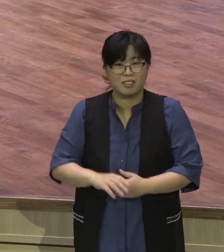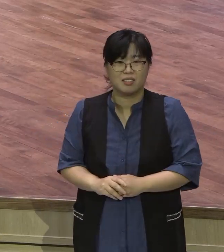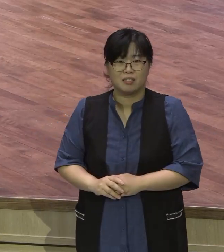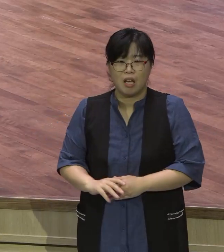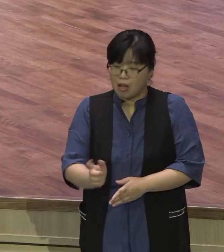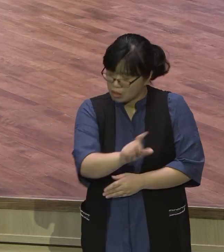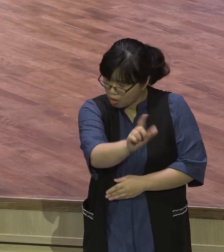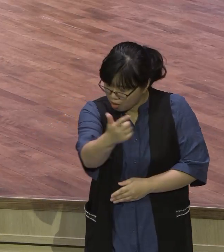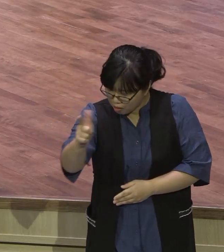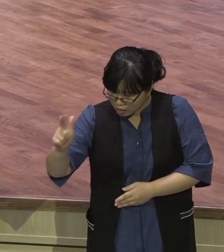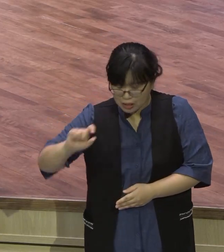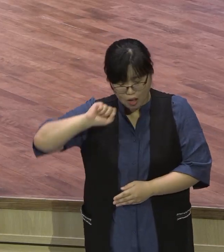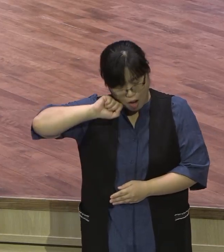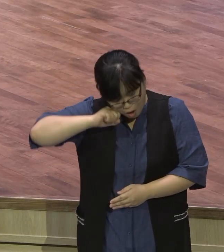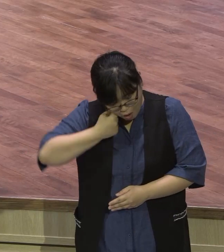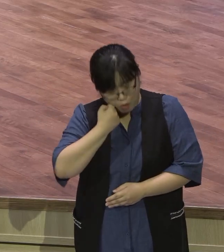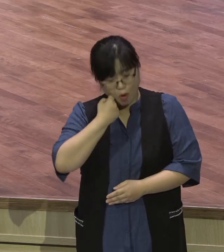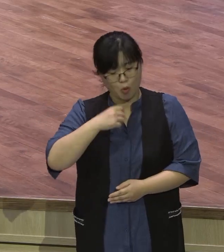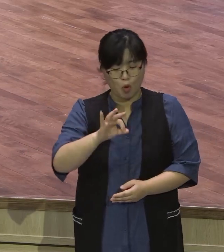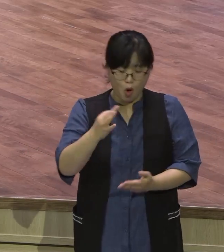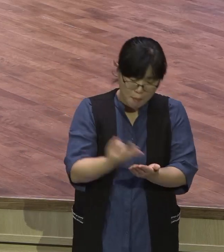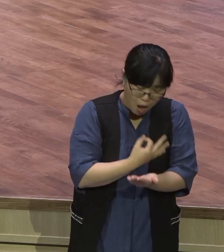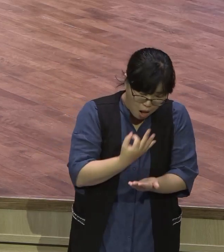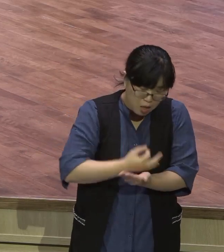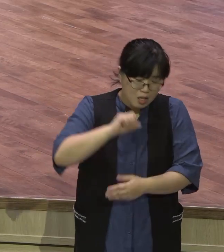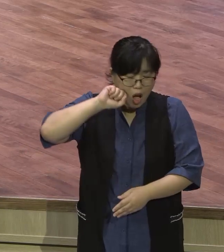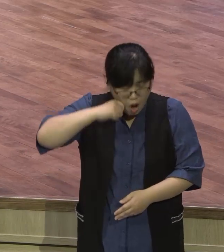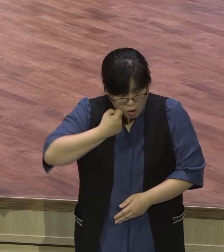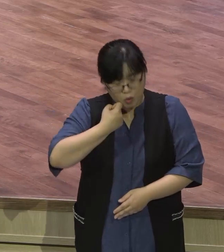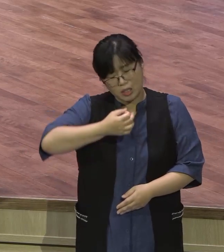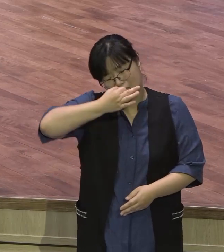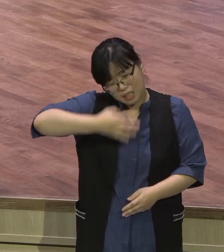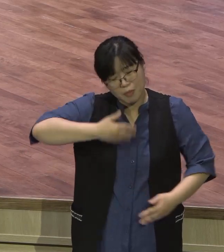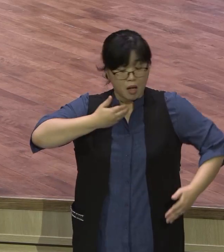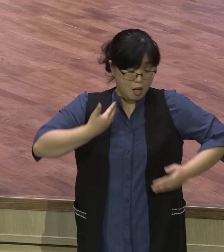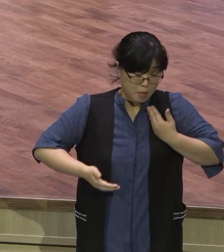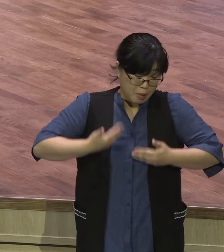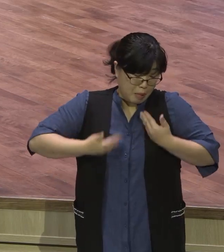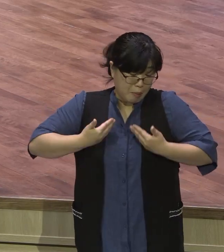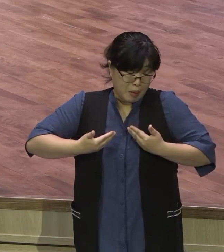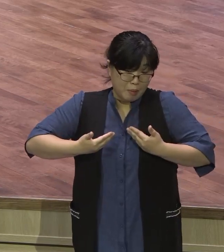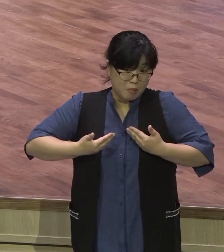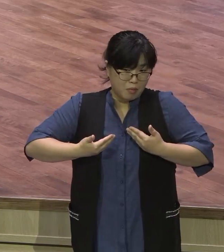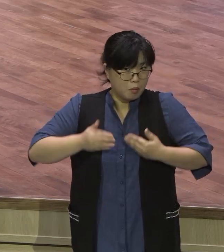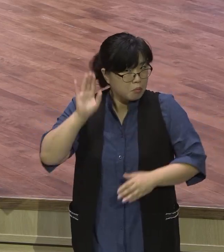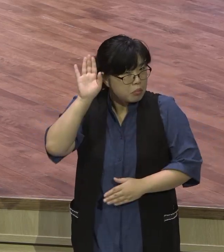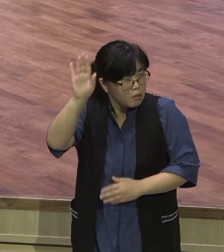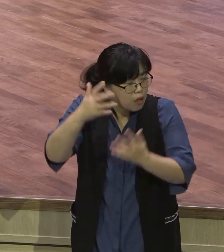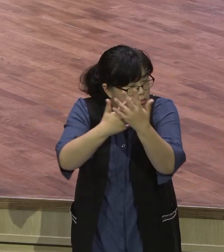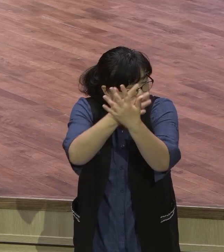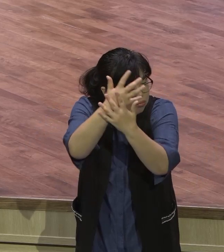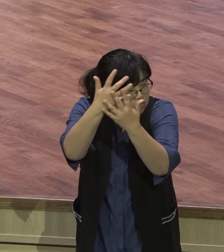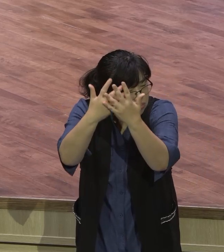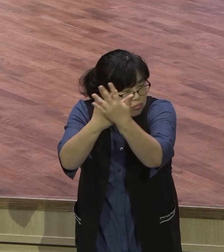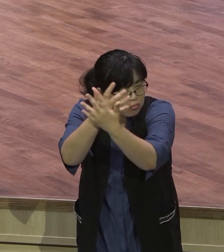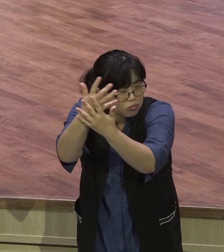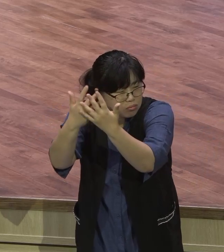앞으로도 전개될 거예요 지금 어느 누구도 미래를 대책할 수가 없습니다